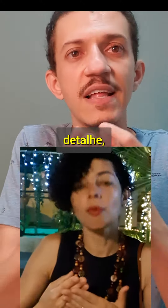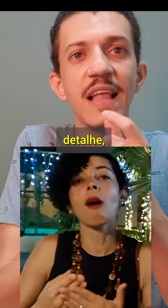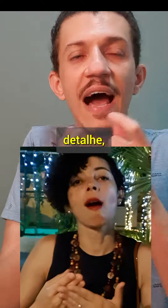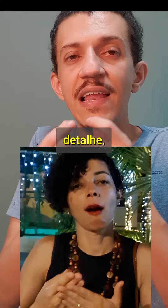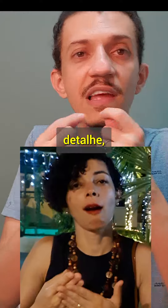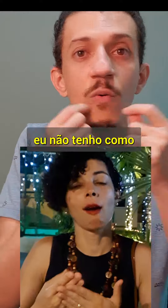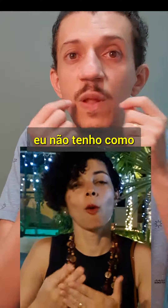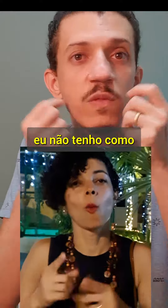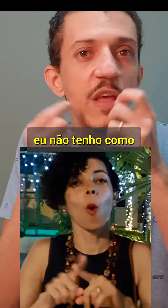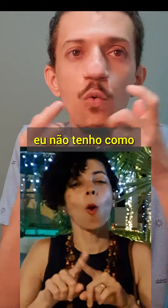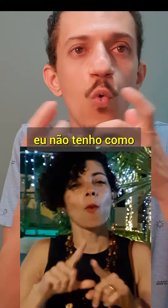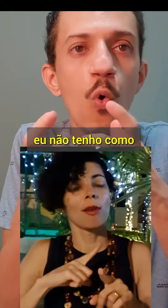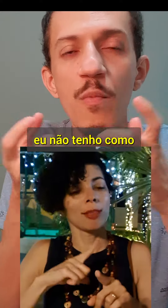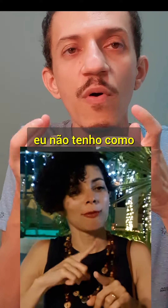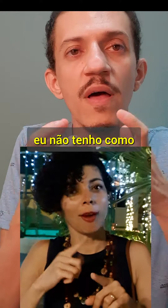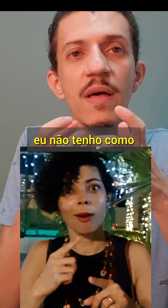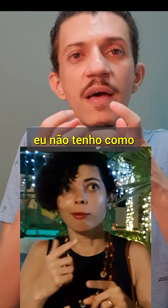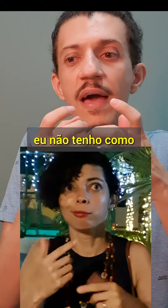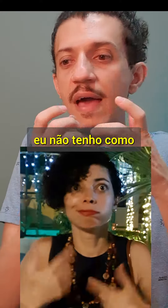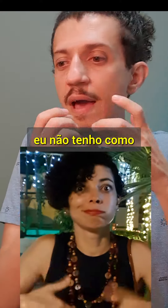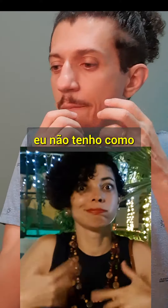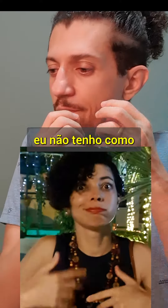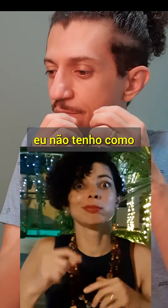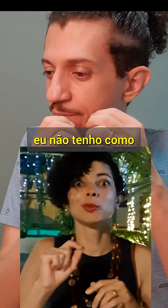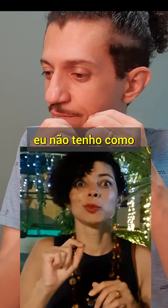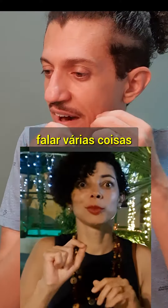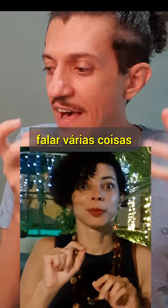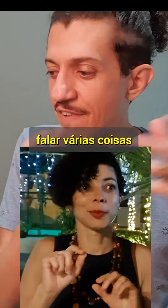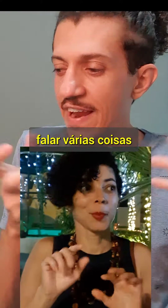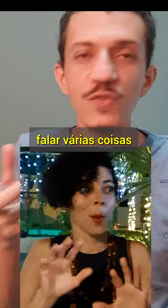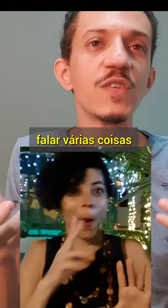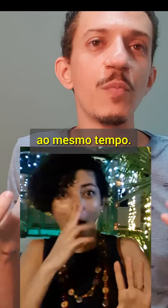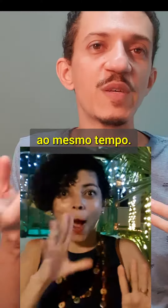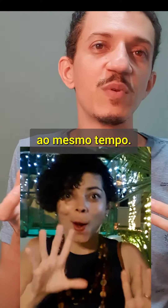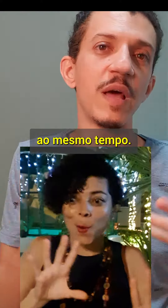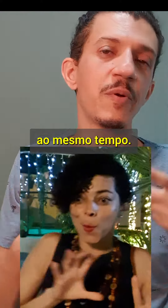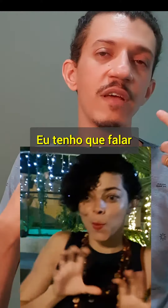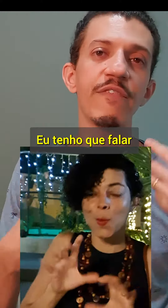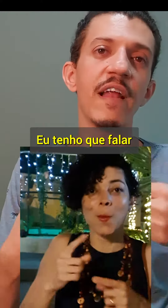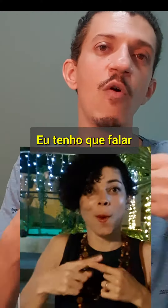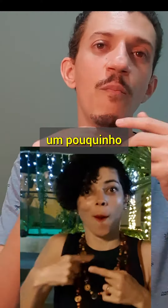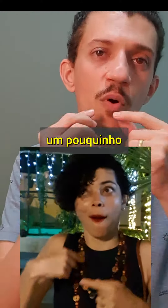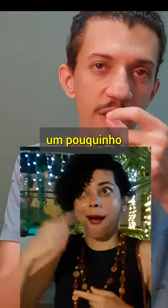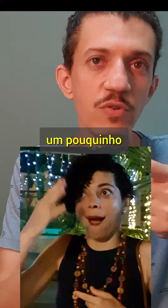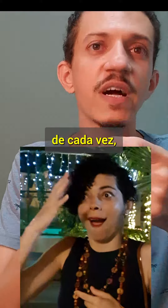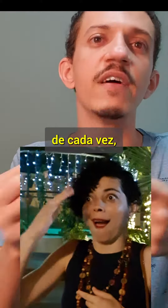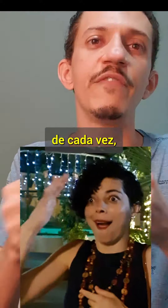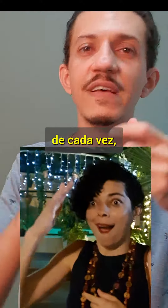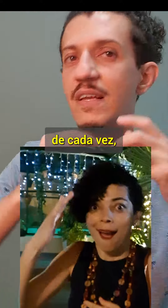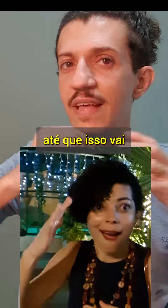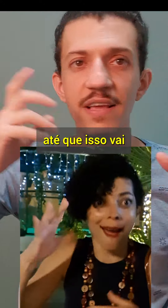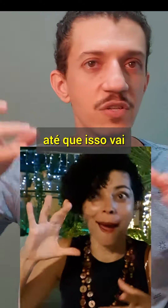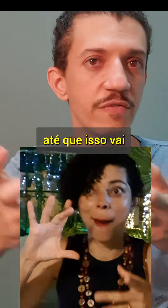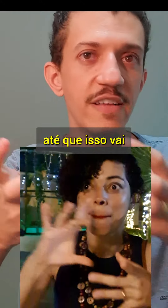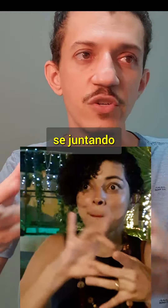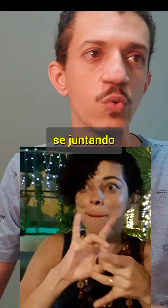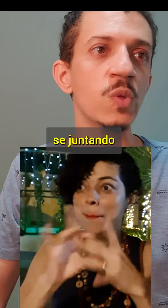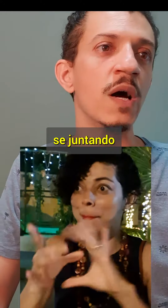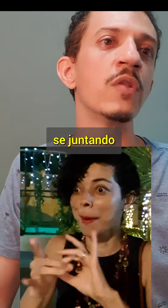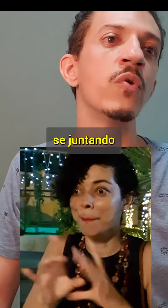detalhe, e eu não tenho como falar várias coisas ao mesmo tempo, eu tenho que falar um pouquinho de cada vez, até que isso vai se juntando.